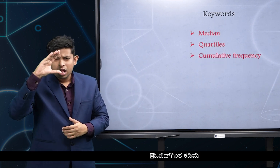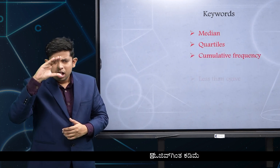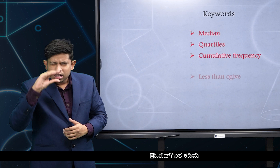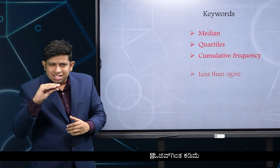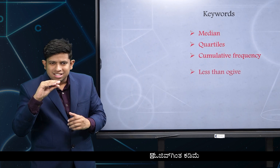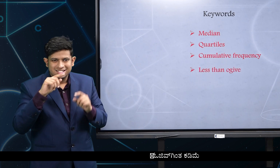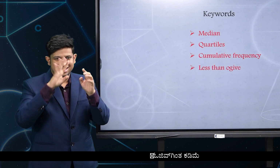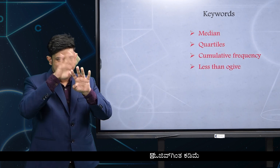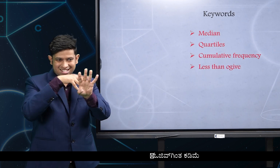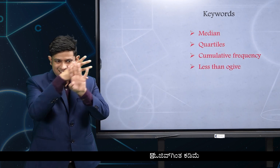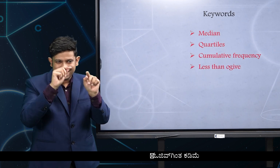ಓಜಿವ್ಗಿಂತ ಕಡಿಮೆ,